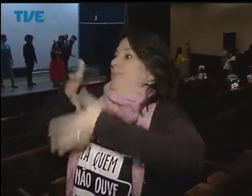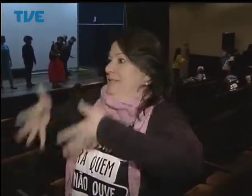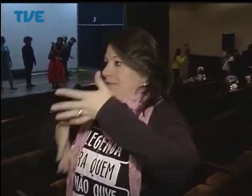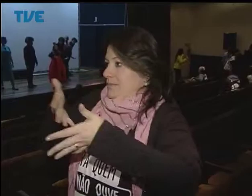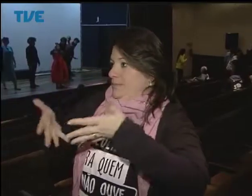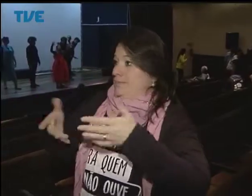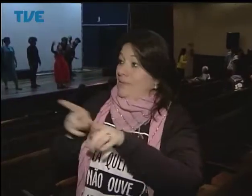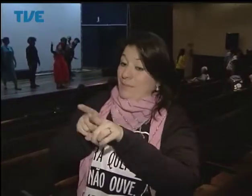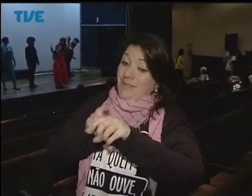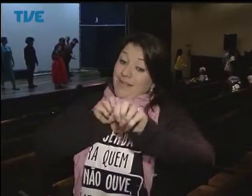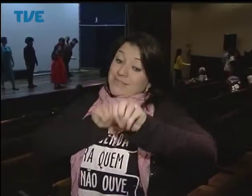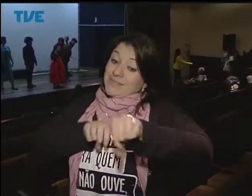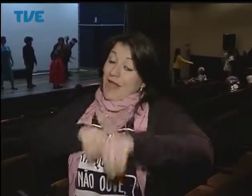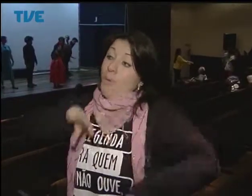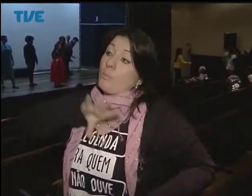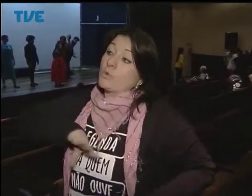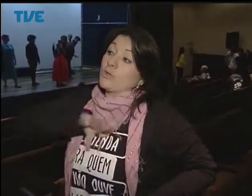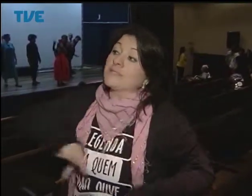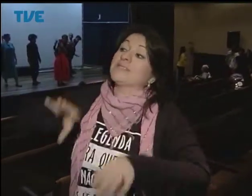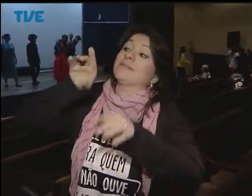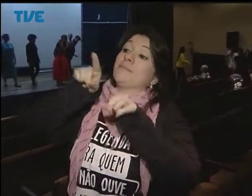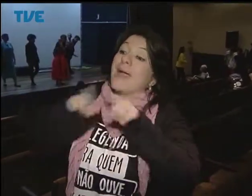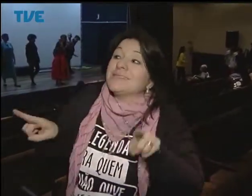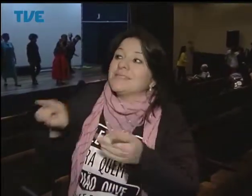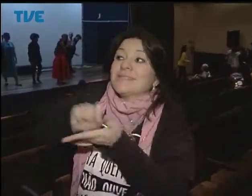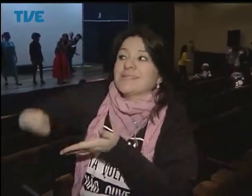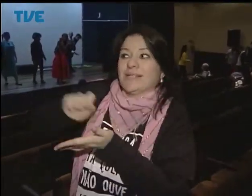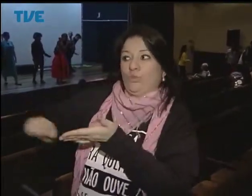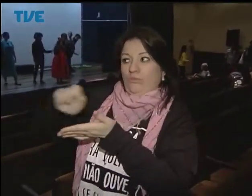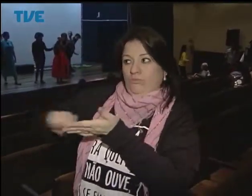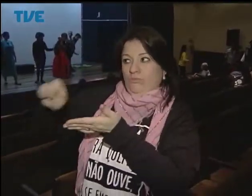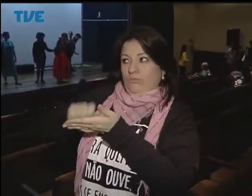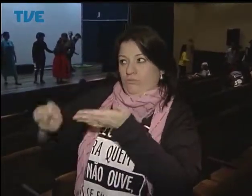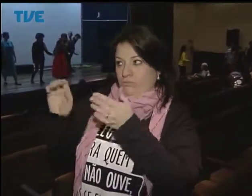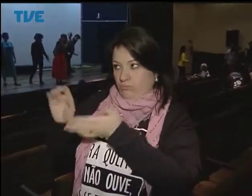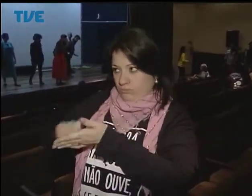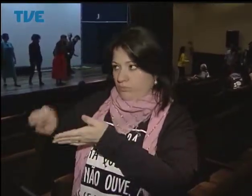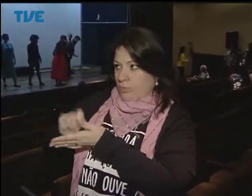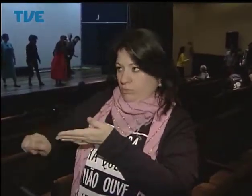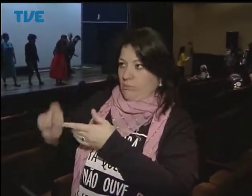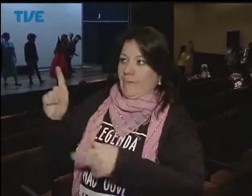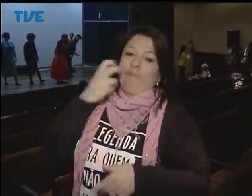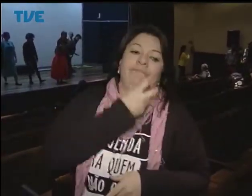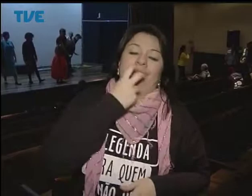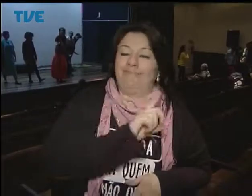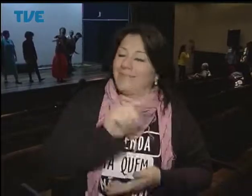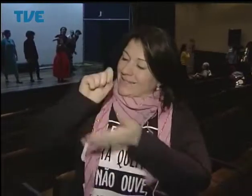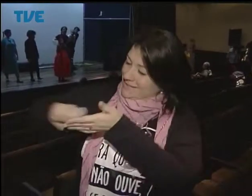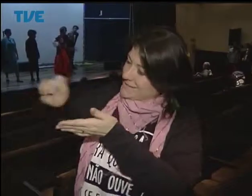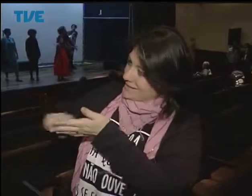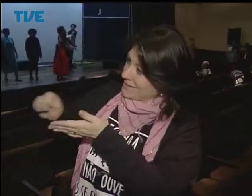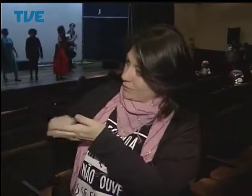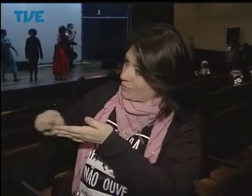Que já conhecem língua de sinais, que ensinam o português escrito, não